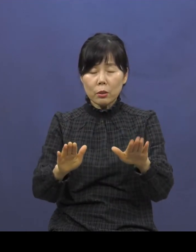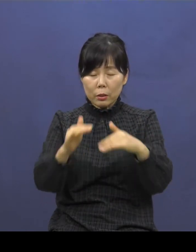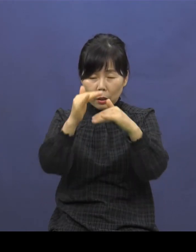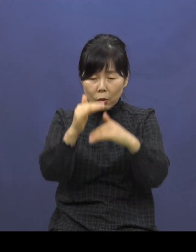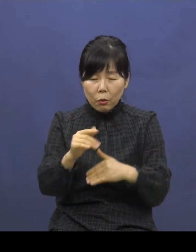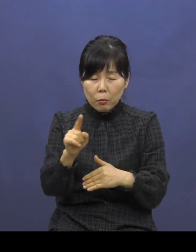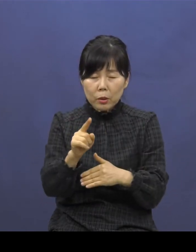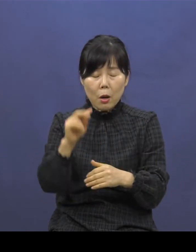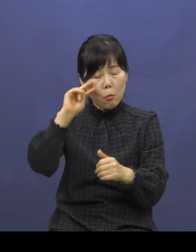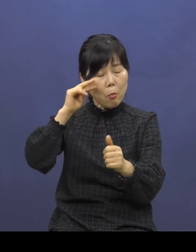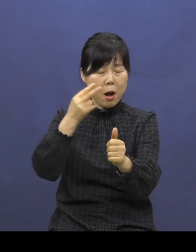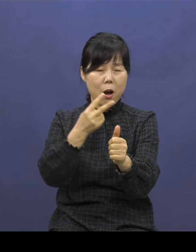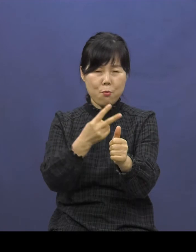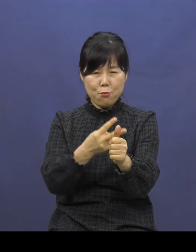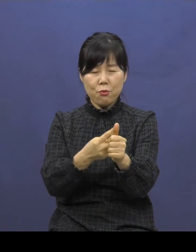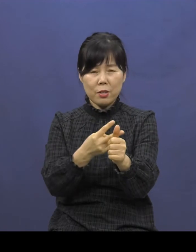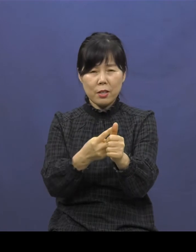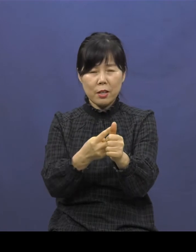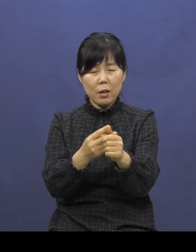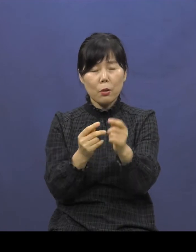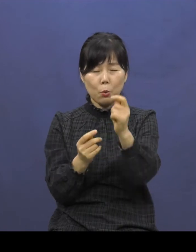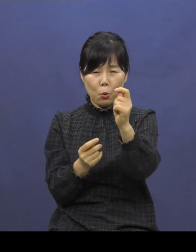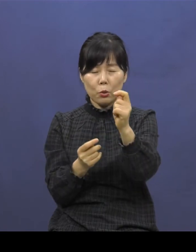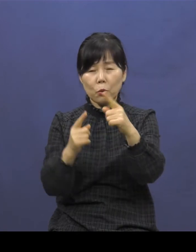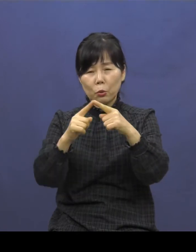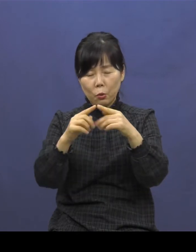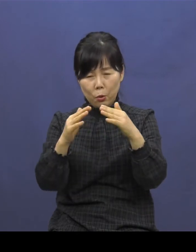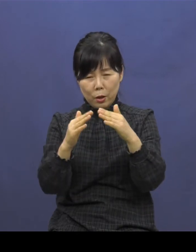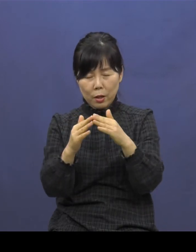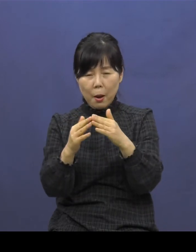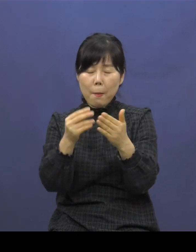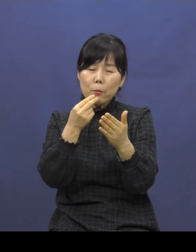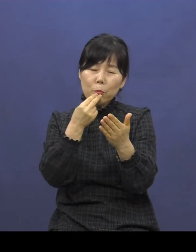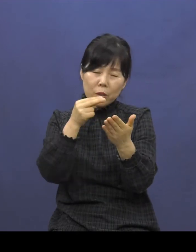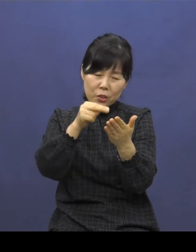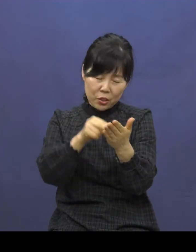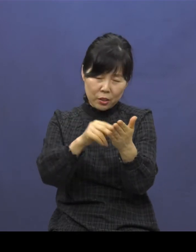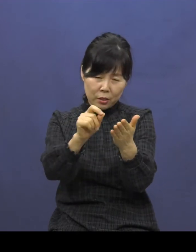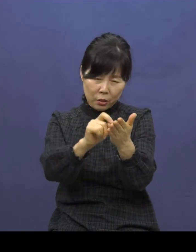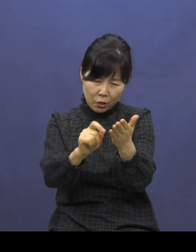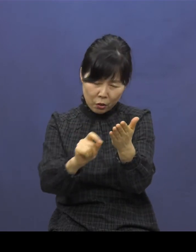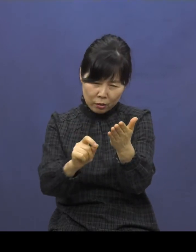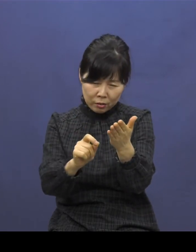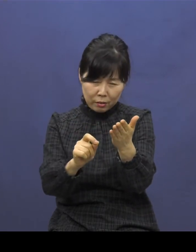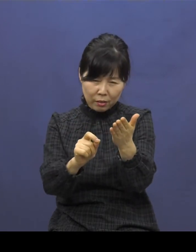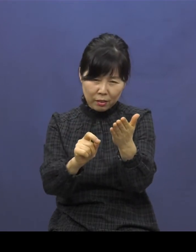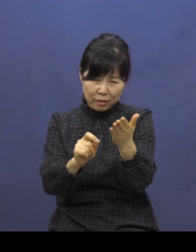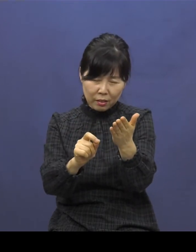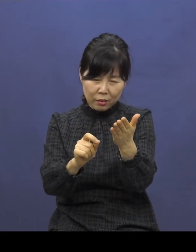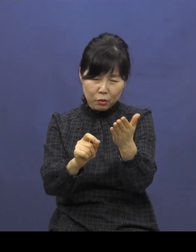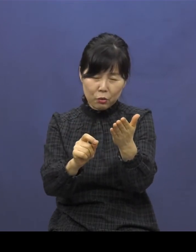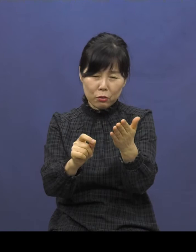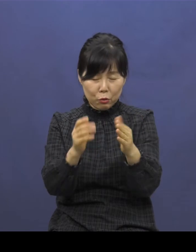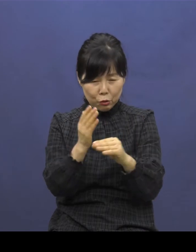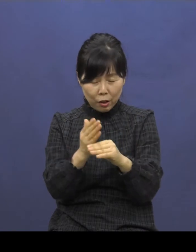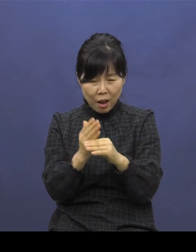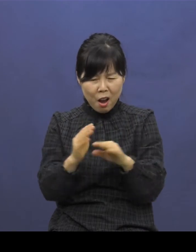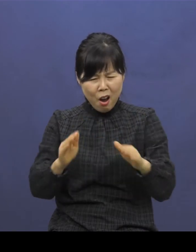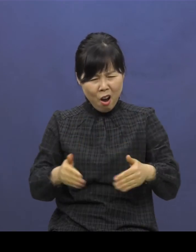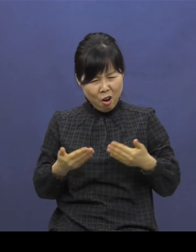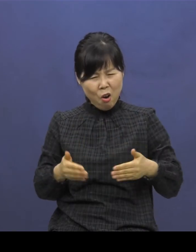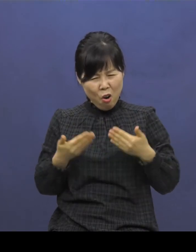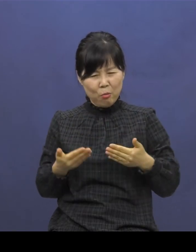오늘 말씀은요, 바울 사도가 고린도 교회에게 편지하면서 가장 흥분했던 부분입니다. 고린도